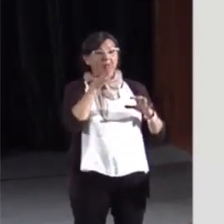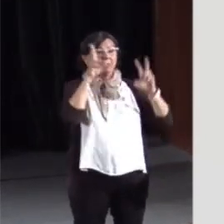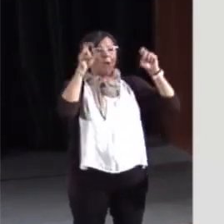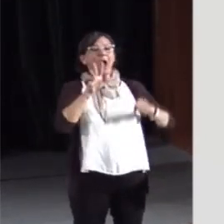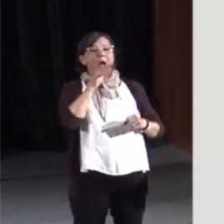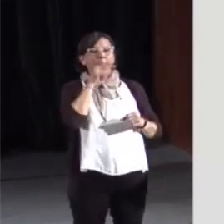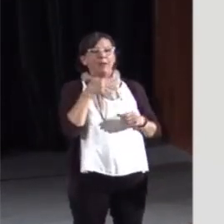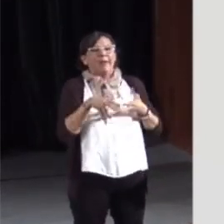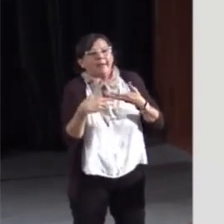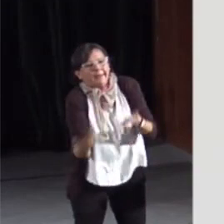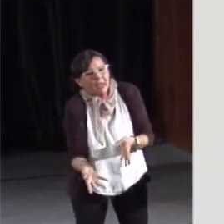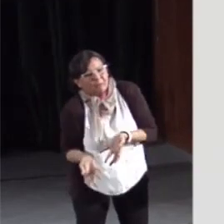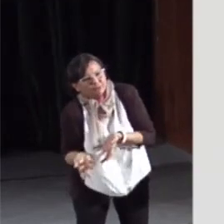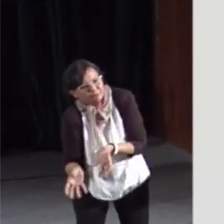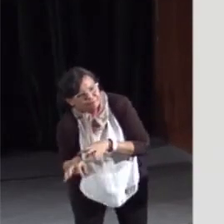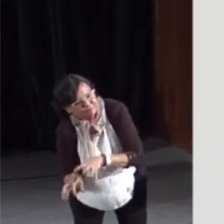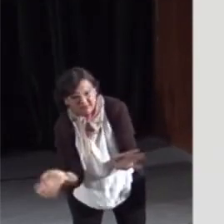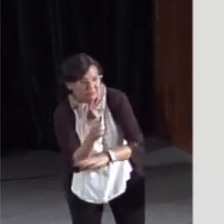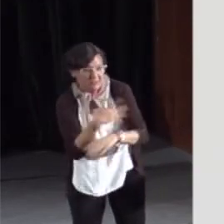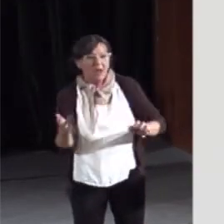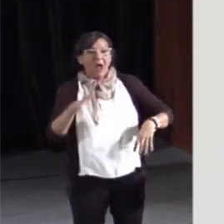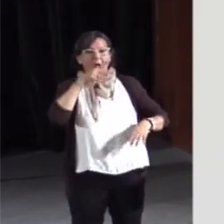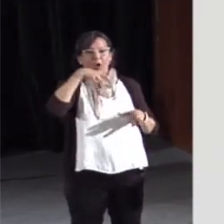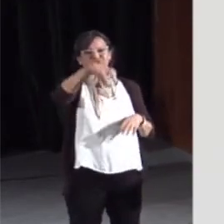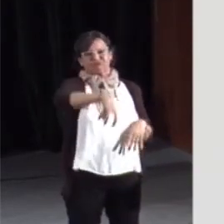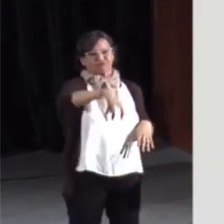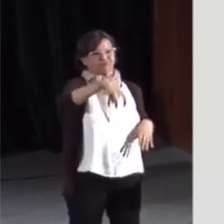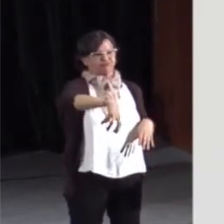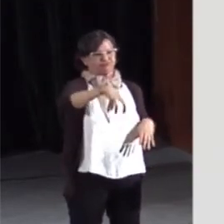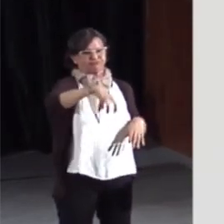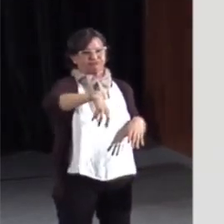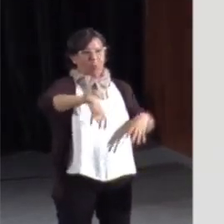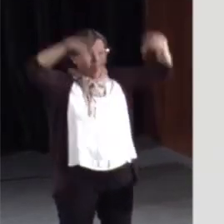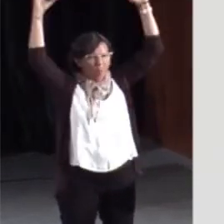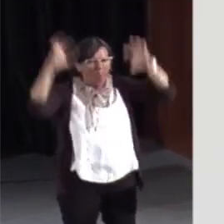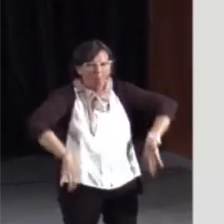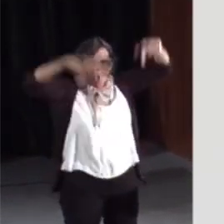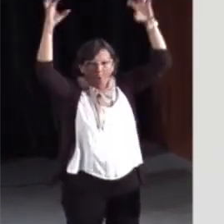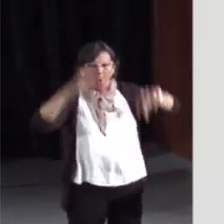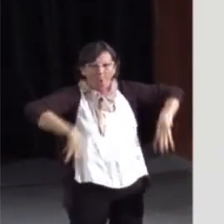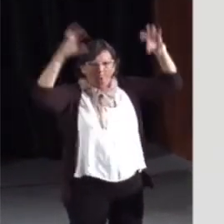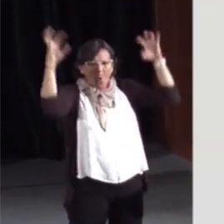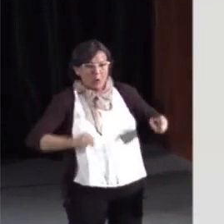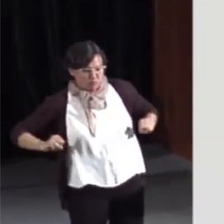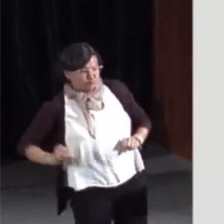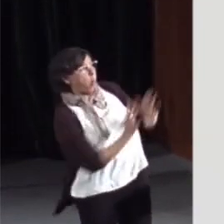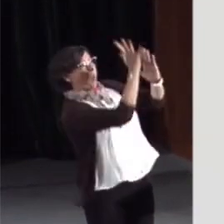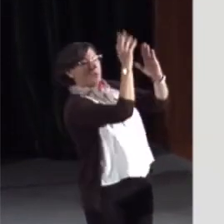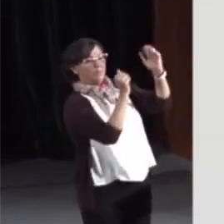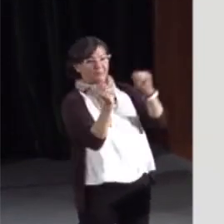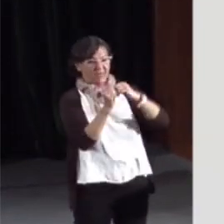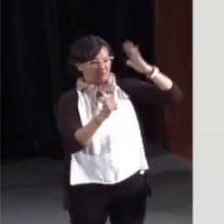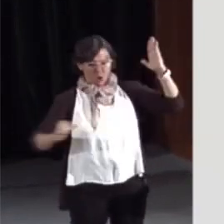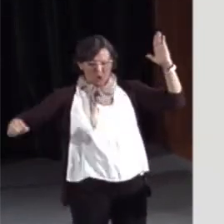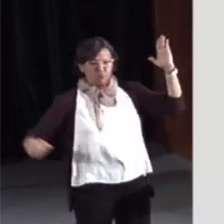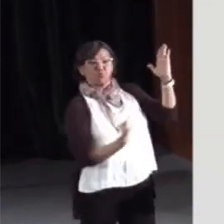Aquí quiero hacer una parada para hablar sobre todo lo que se refiere al agua y en todas las maneras en las